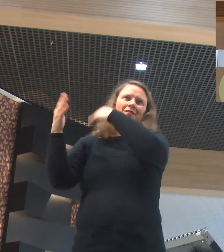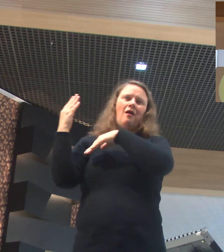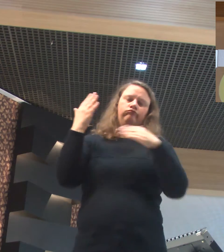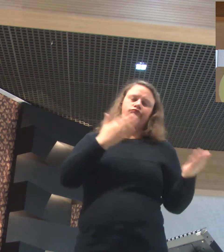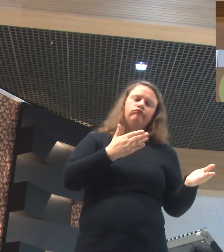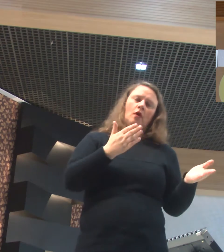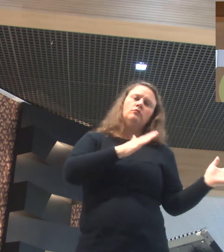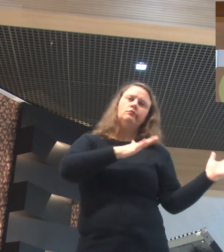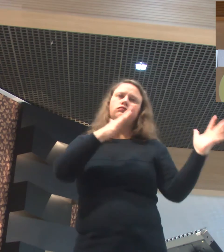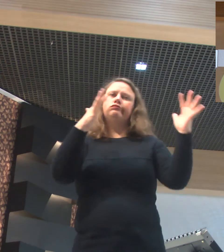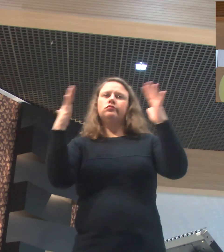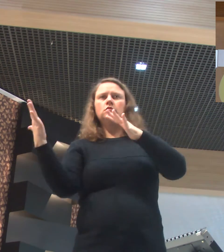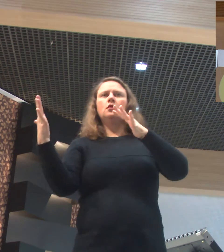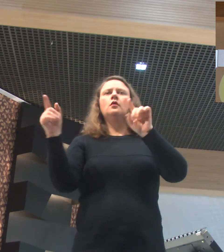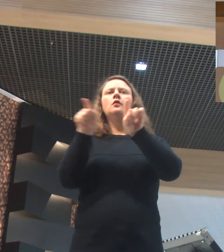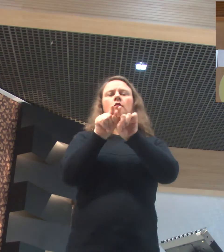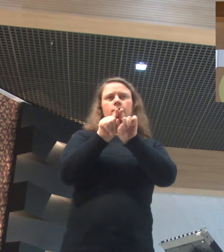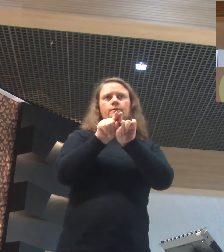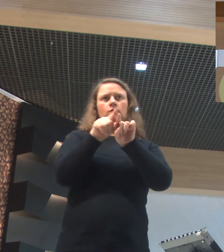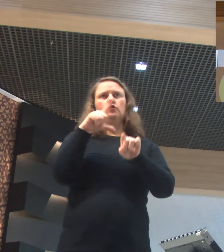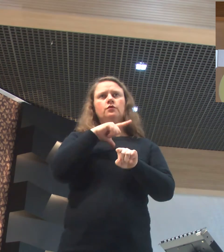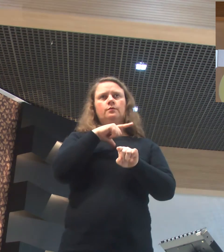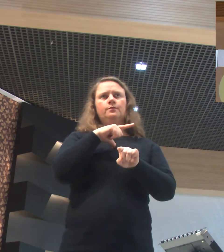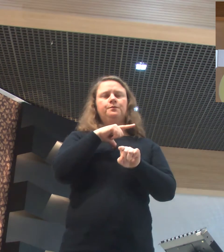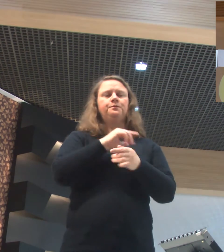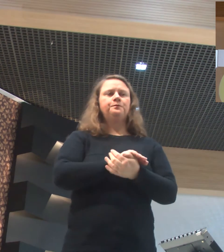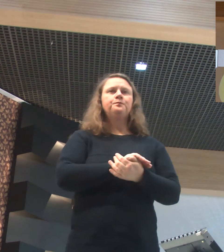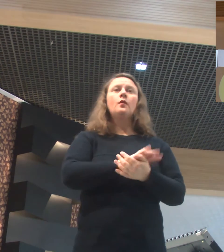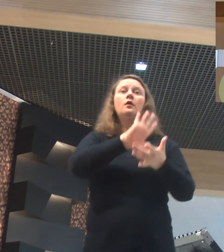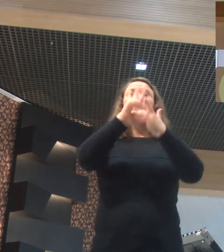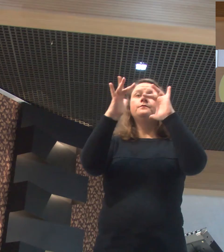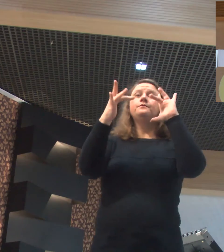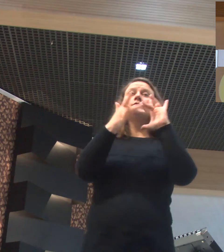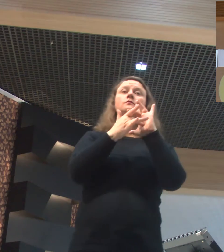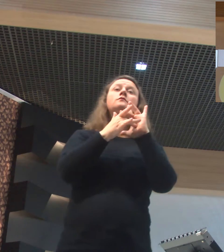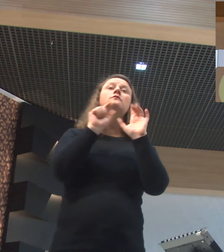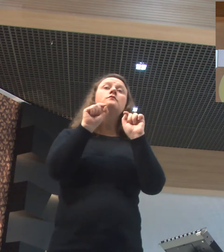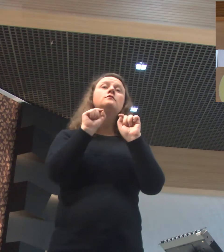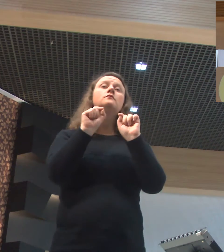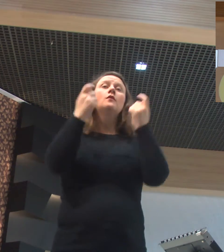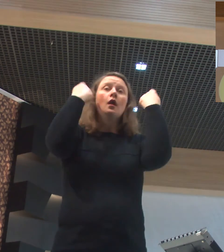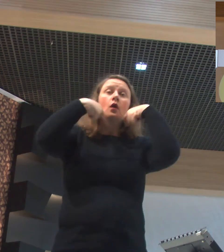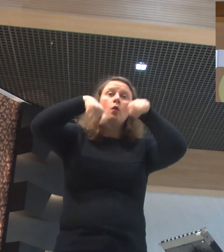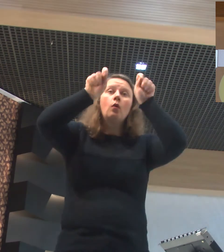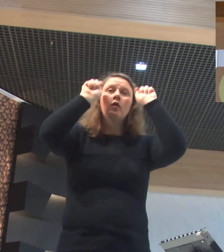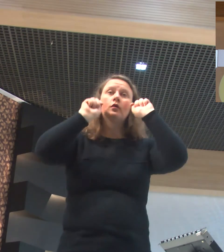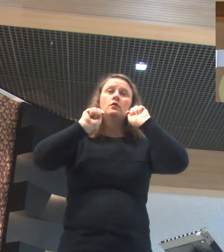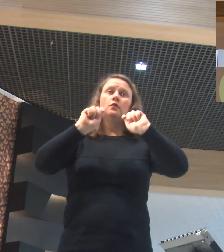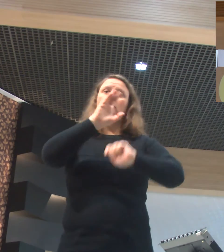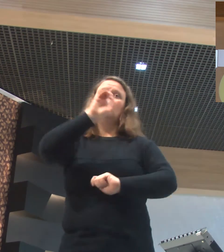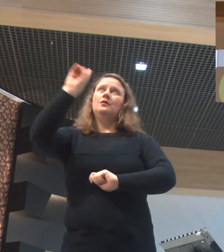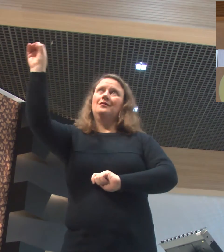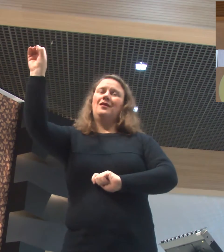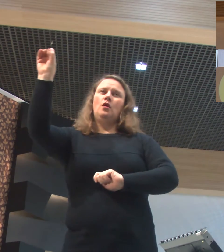Agora, Jesus, e a Bíblia diz que ele é o Cordeiro de Deus, João Batista disse, eis o Cordeiro de